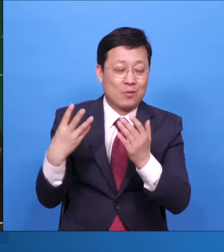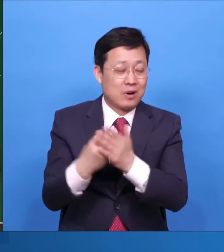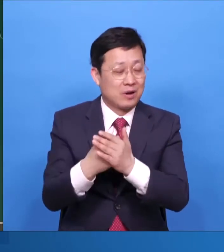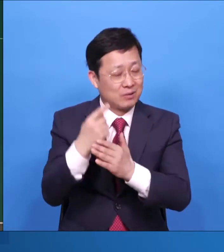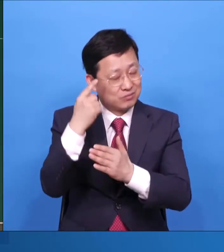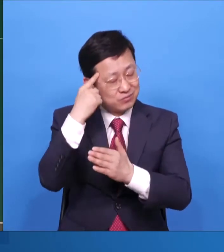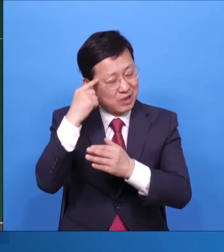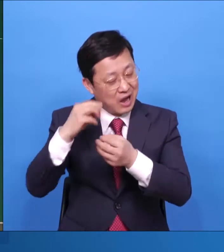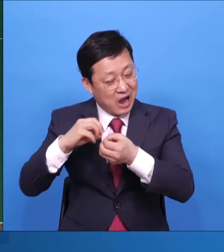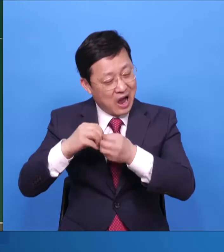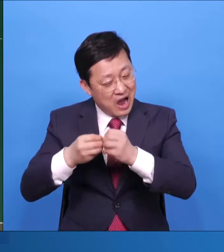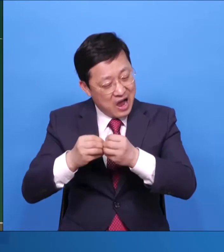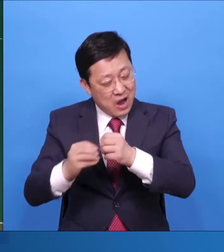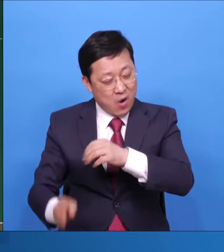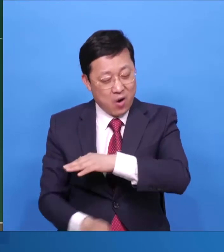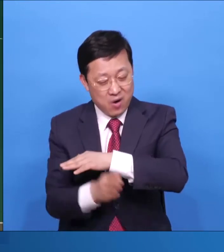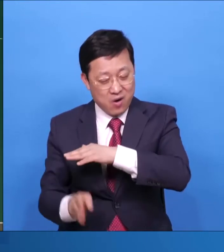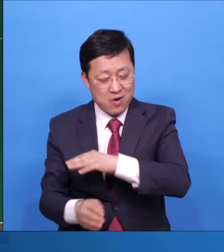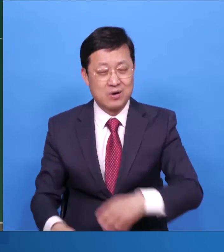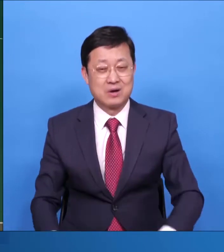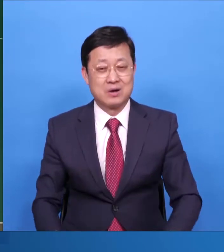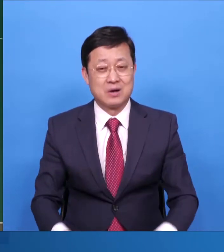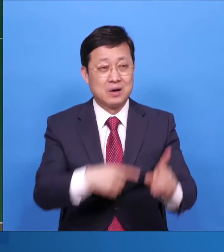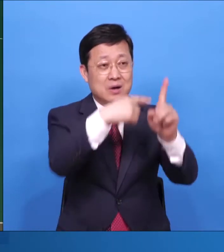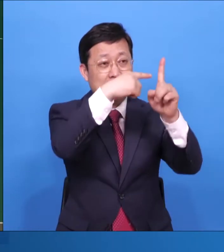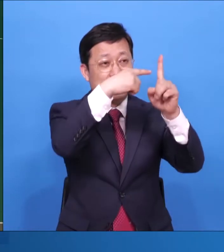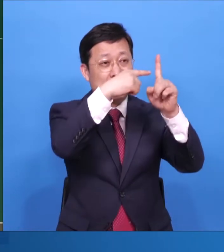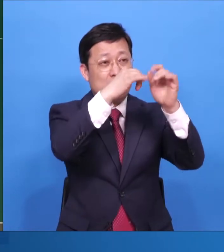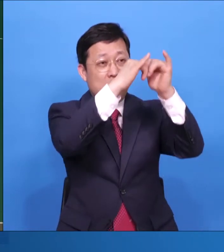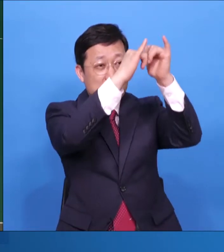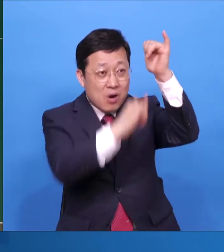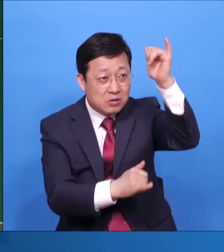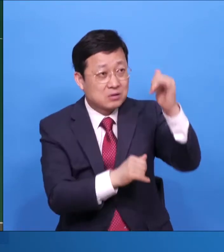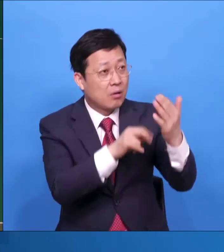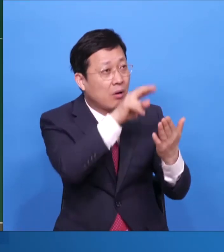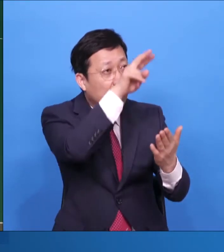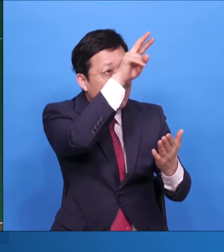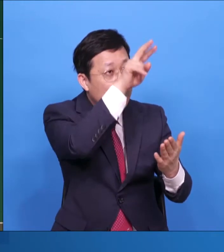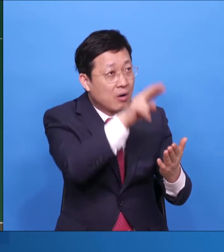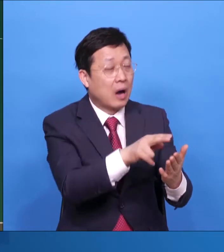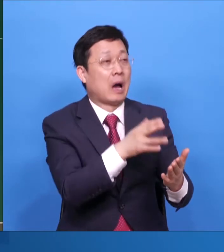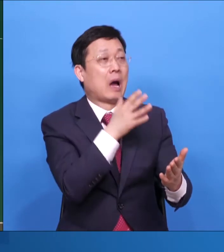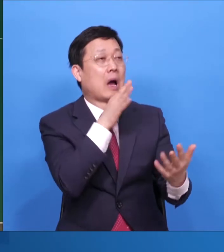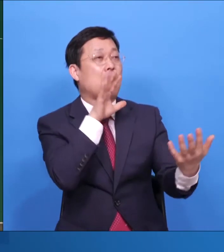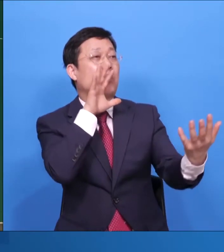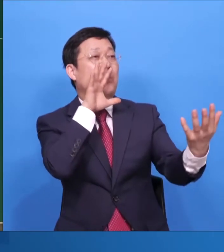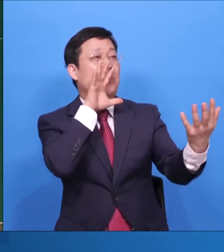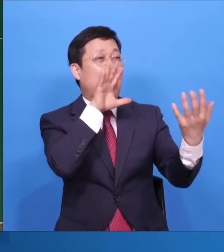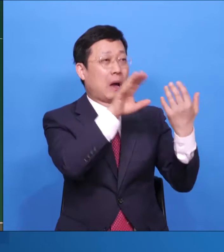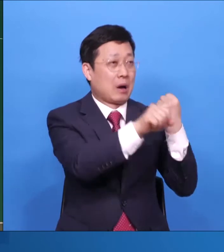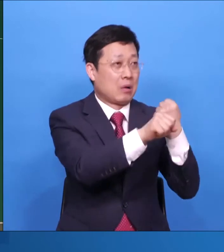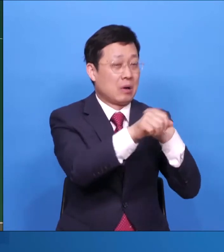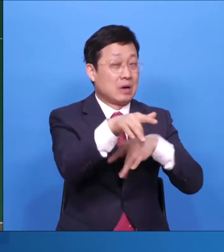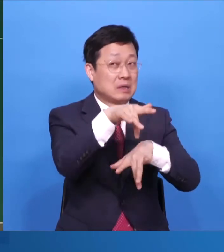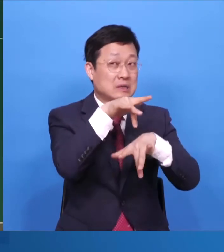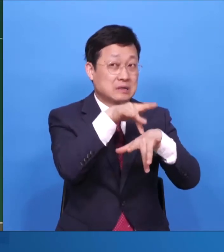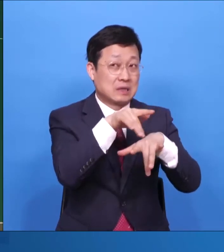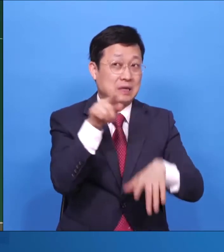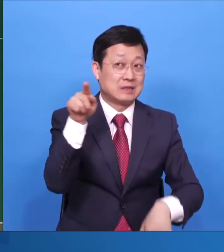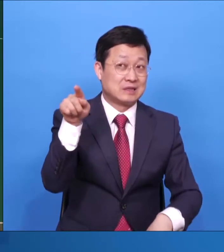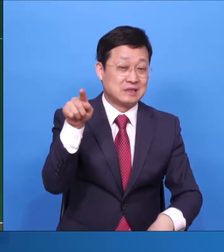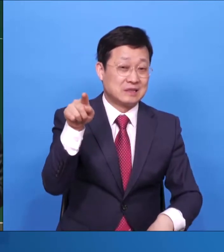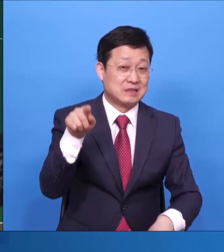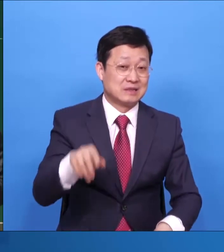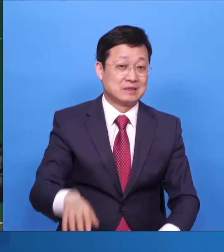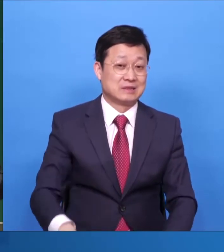conocer. 무시무시한 거 역사를 알면요. Vemos que la historia nos está enseñando algo muy importante. 이거를 알고 말이죠. 이 사단이 가만히 있습니까? Vemos que conociendo